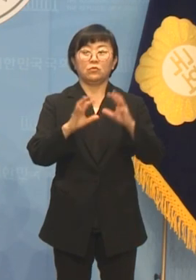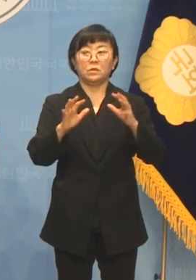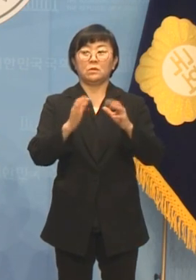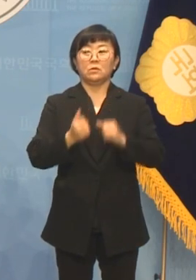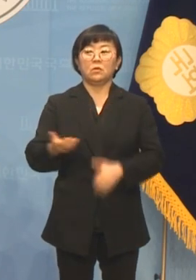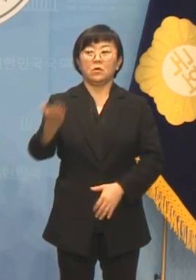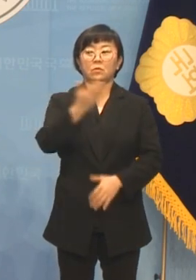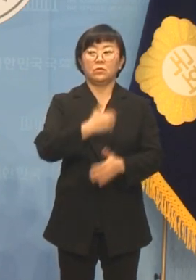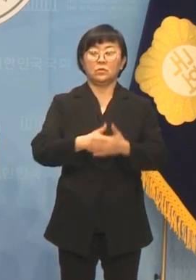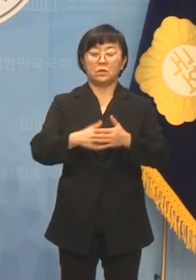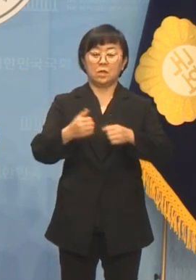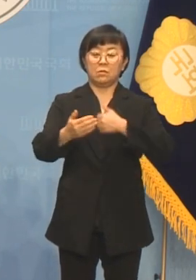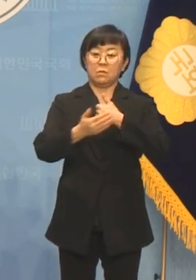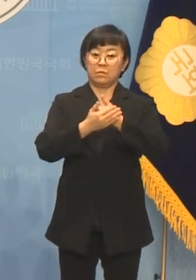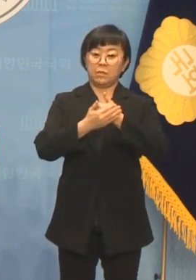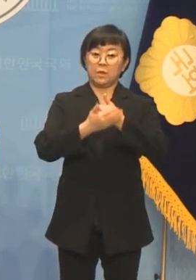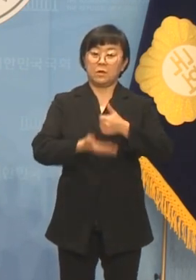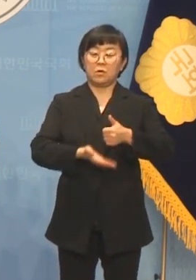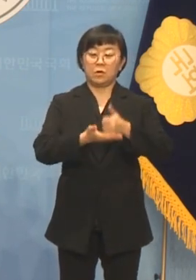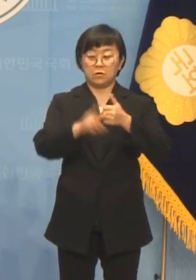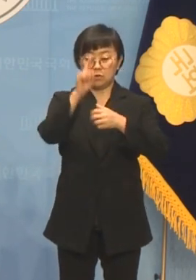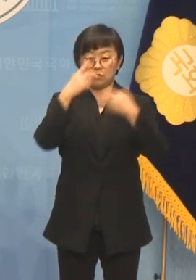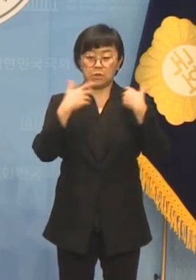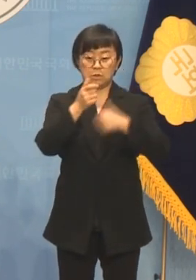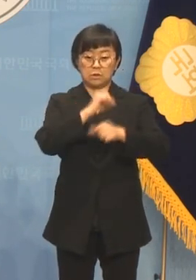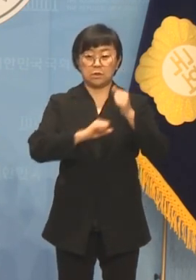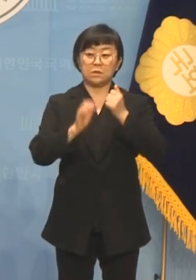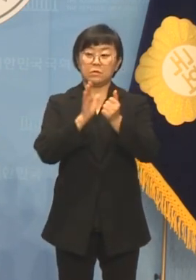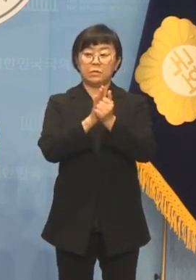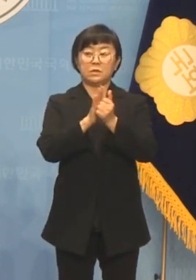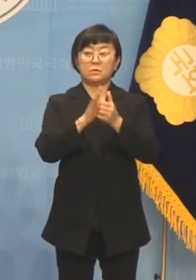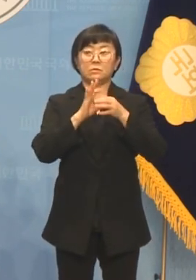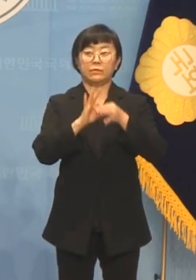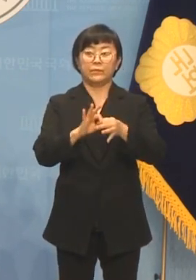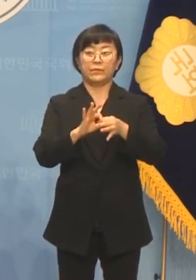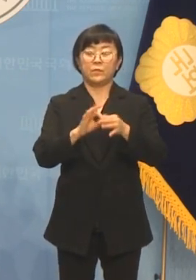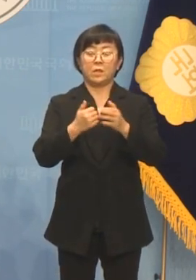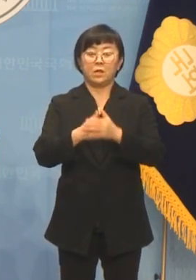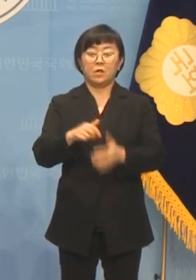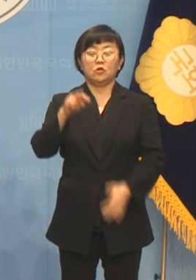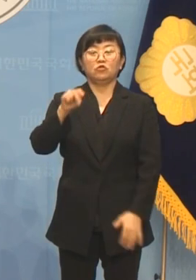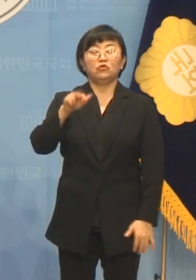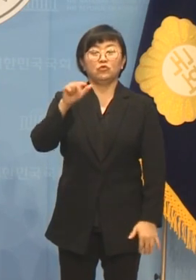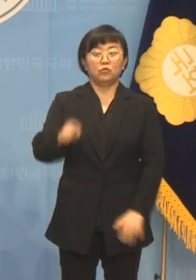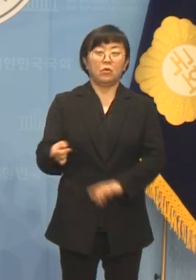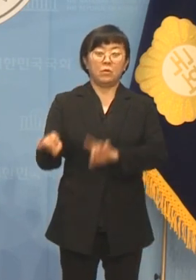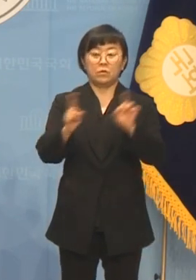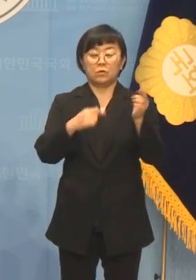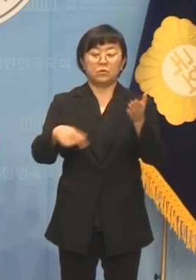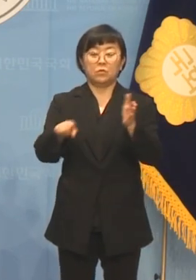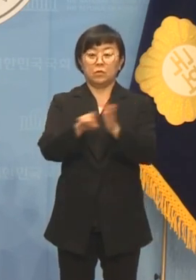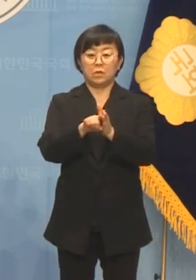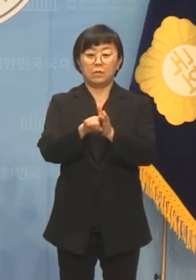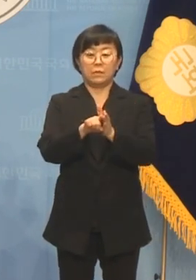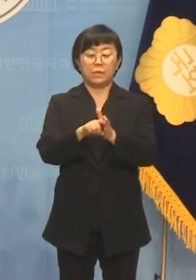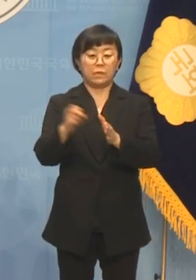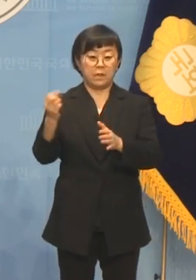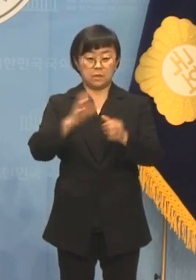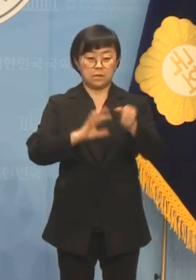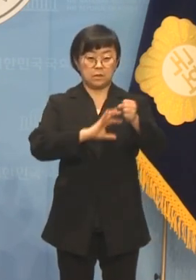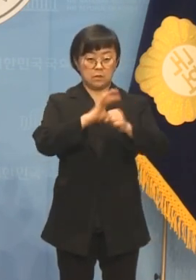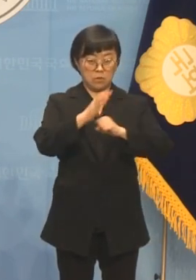여러분의 성원과 격려, 정부의 적극적인 뒷받침을 통해 수주 회복을 통해 다시금